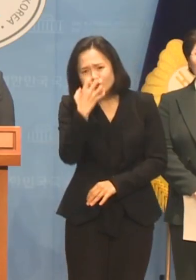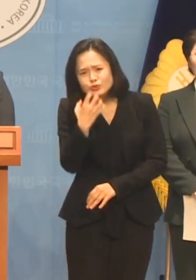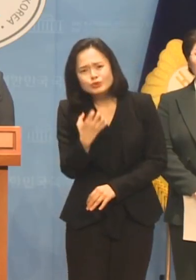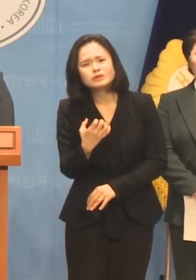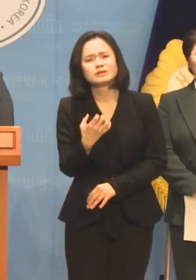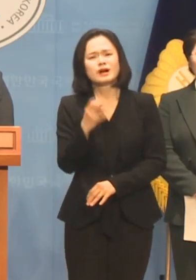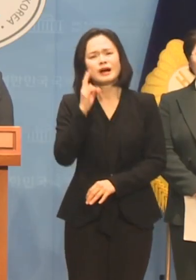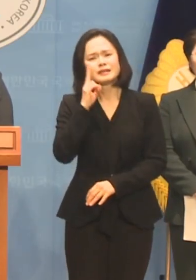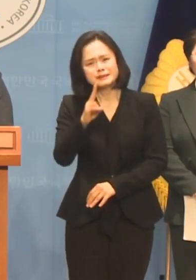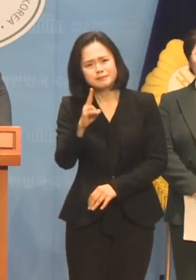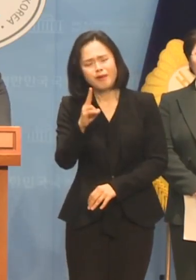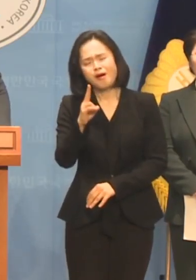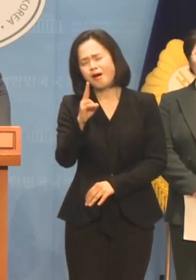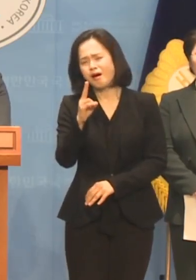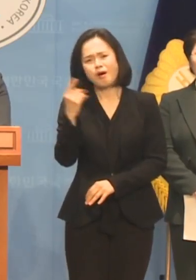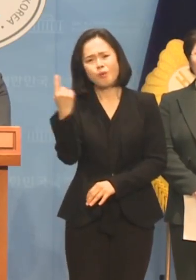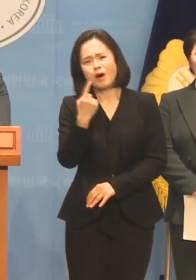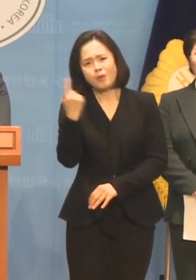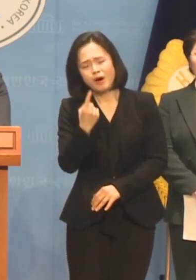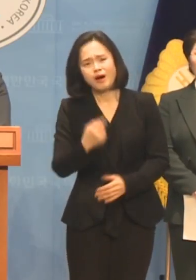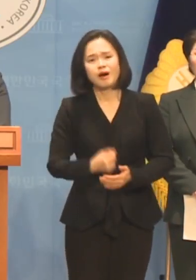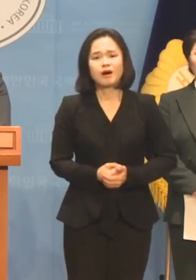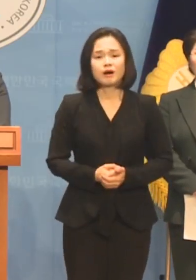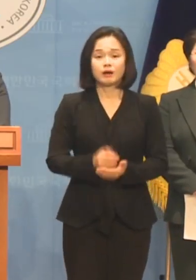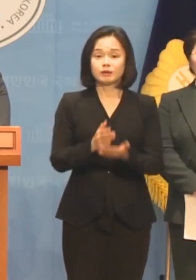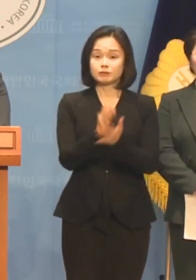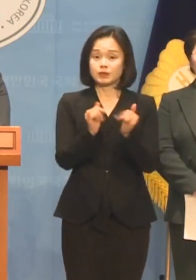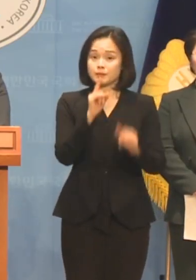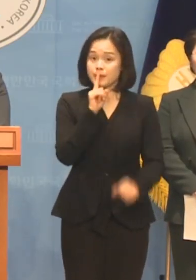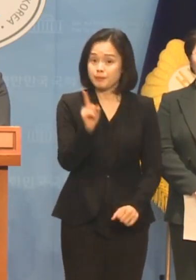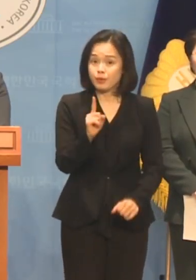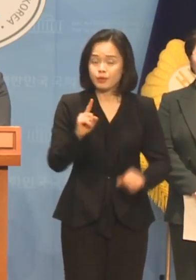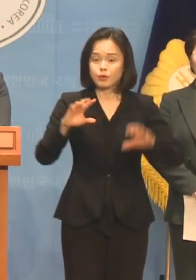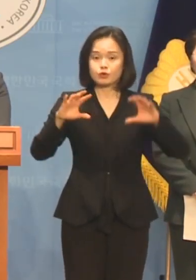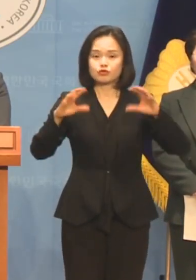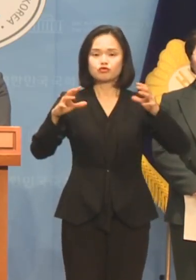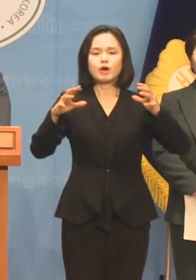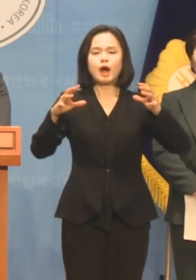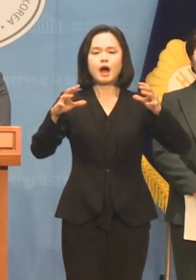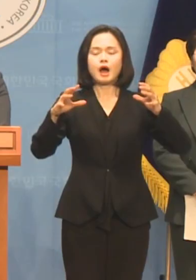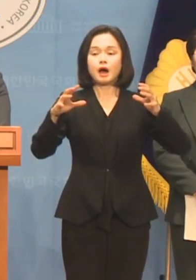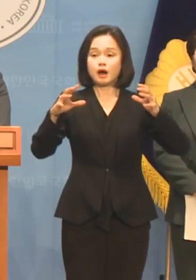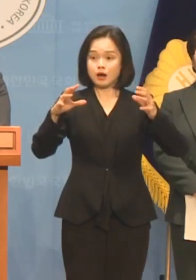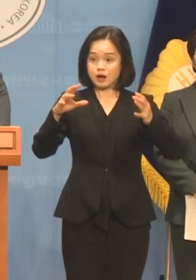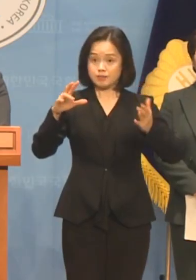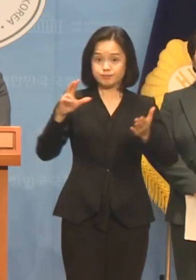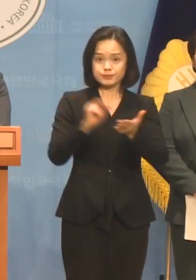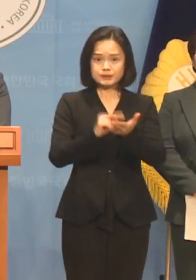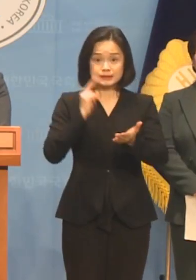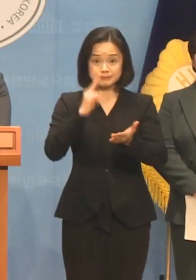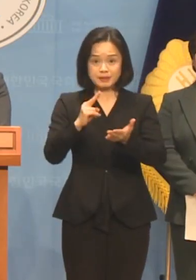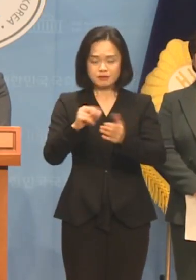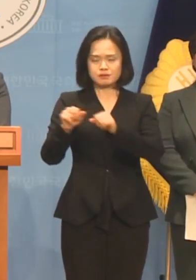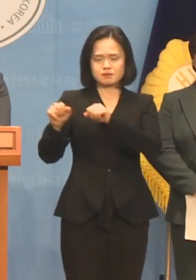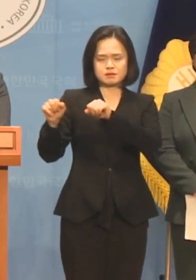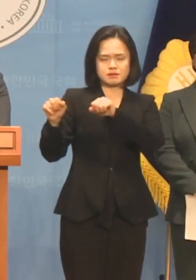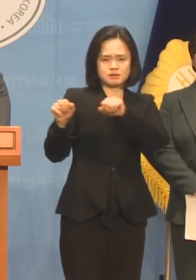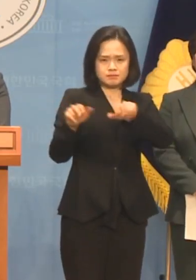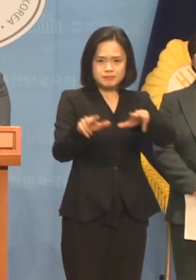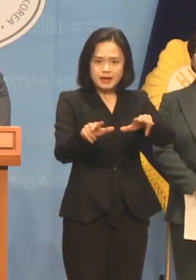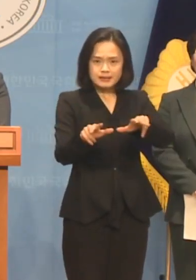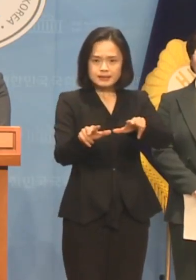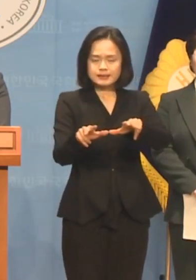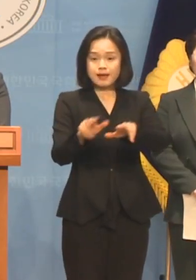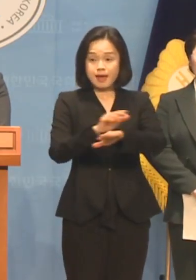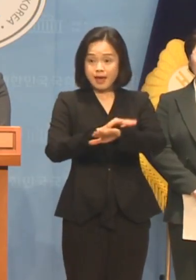전문가들에 따르면 국가폭력에 의한 정신적 문제는 가능한 조기에 접근해야 극단적 상황에 대한 위험을 막을 수